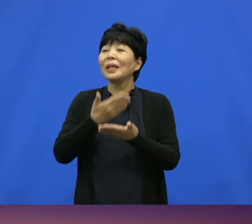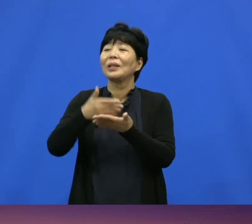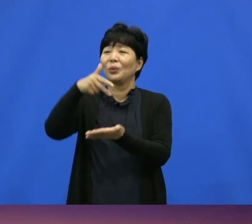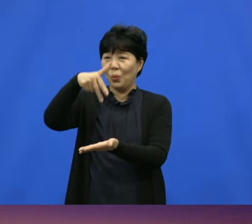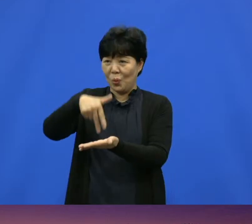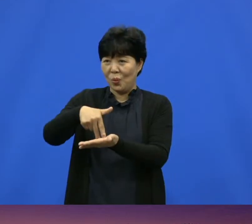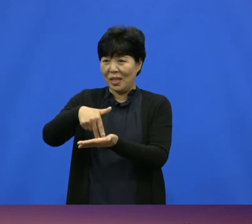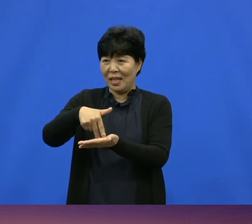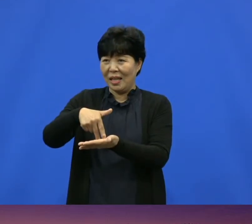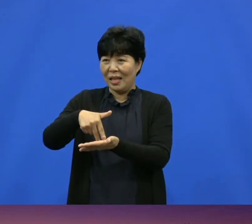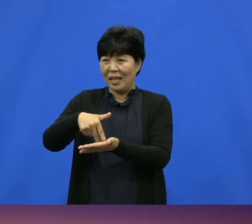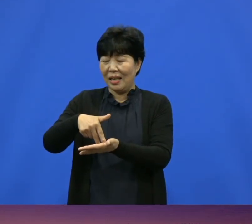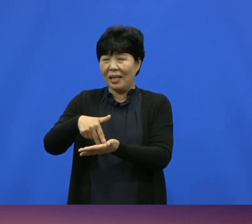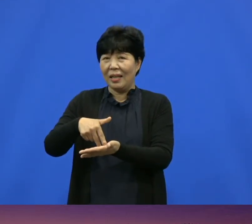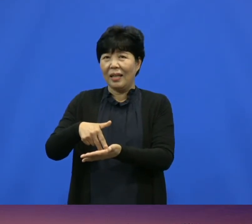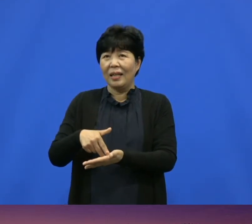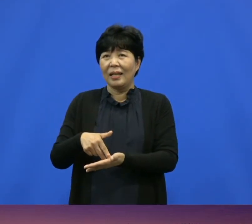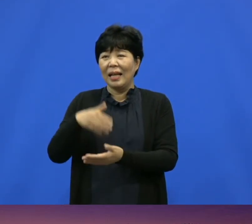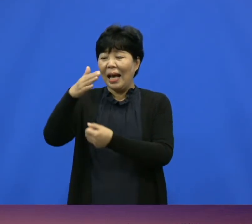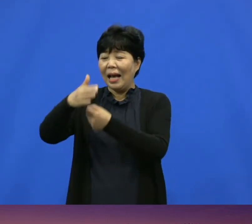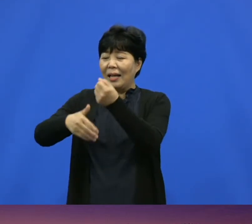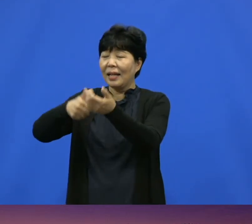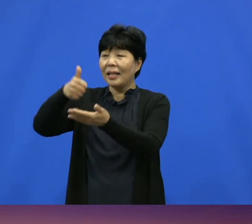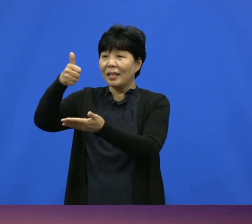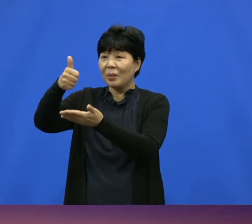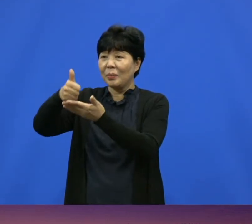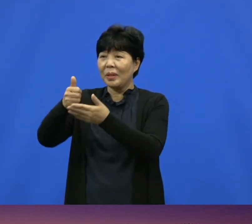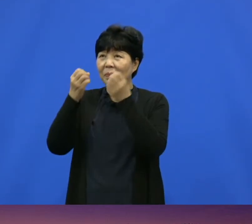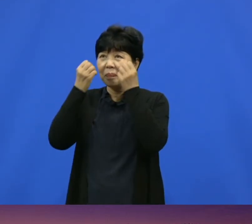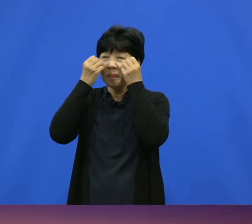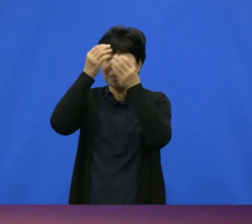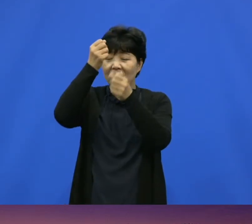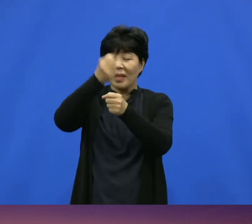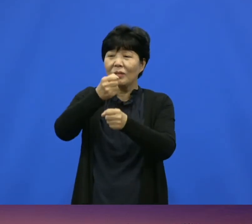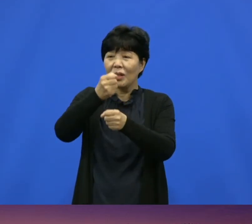하나님 나의 새로운 걸작품이야 말씀하셔요.